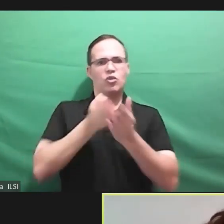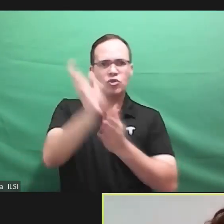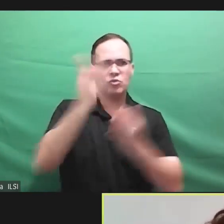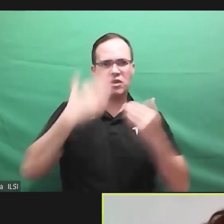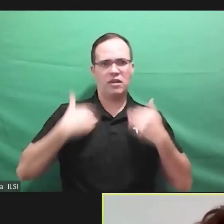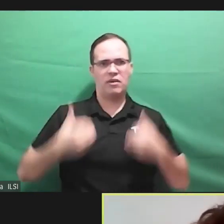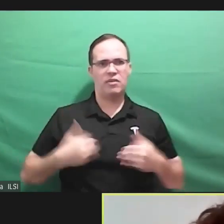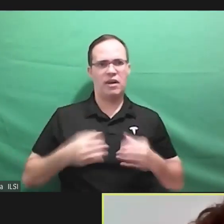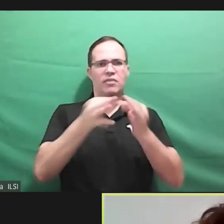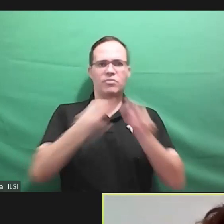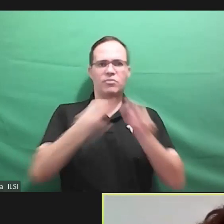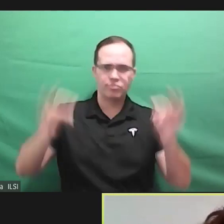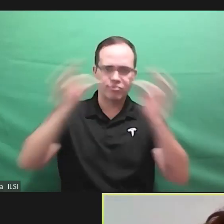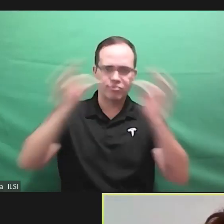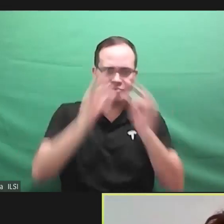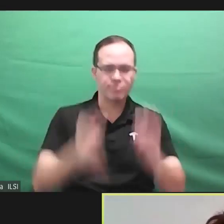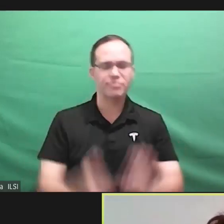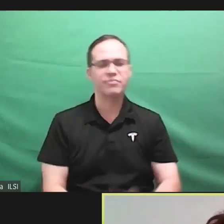por favor.